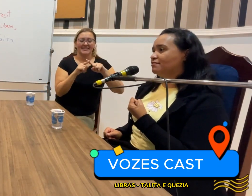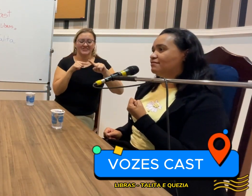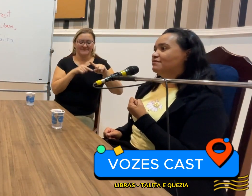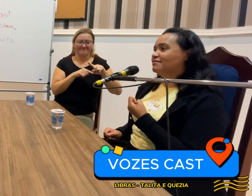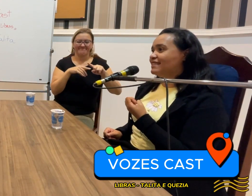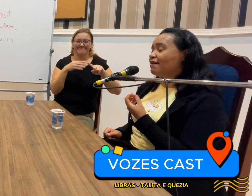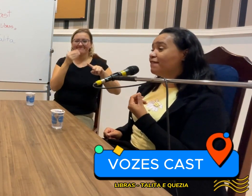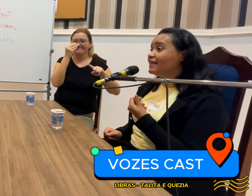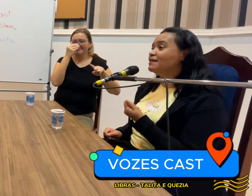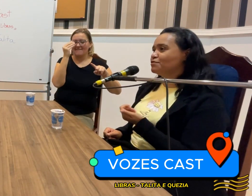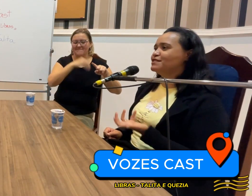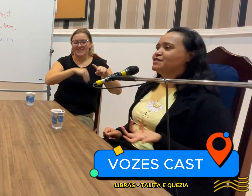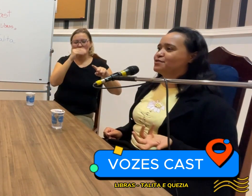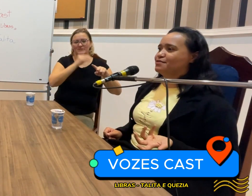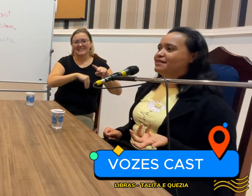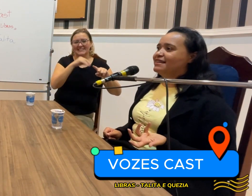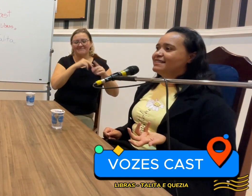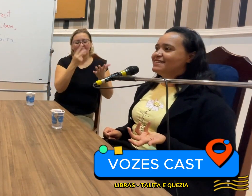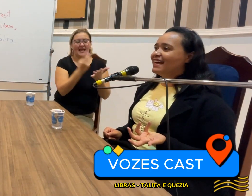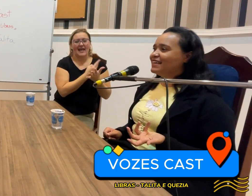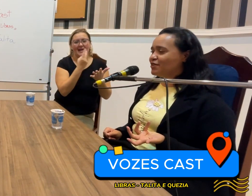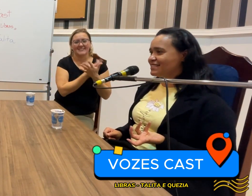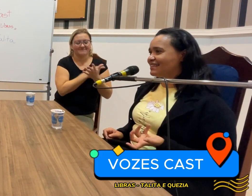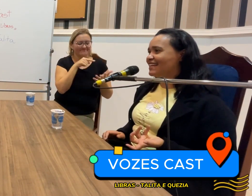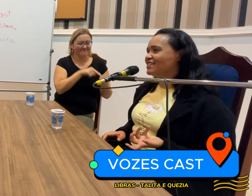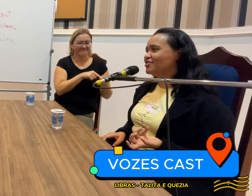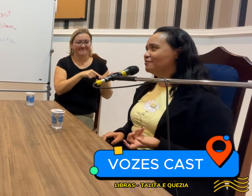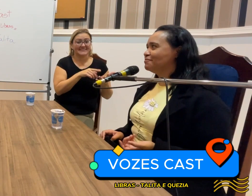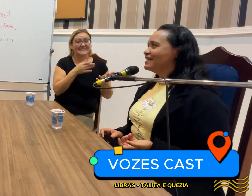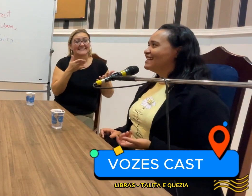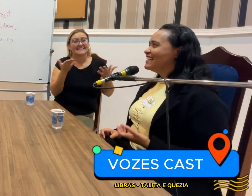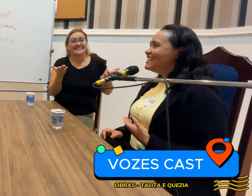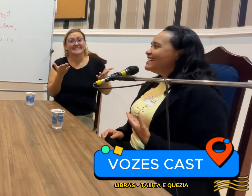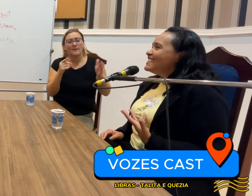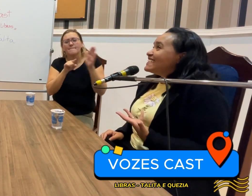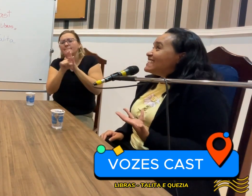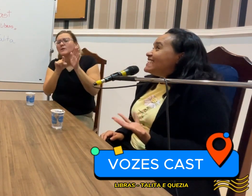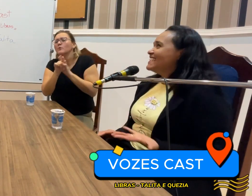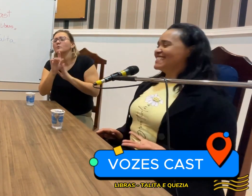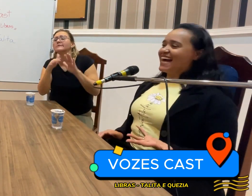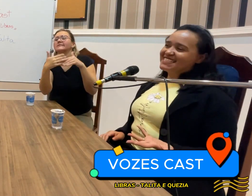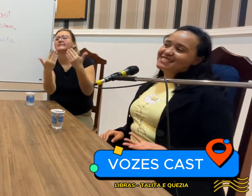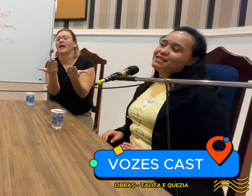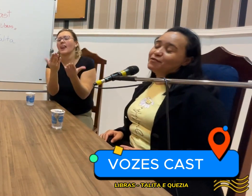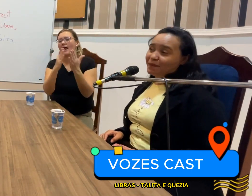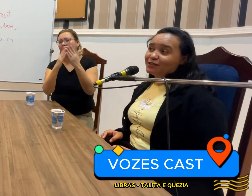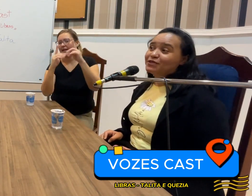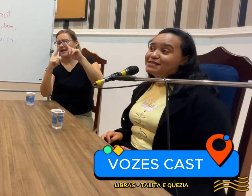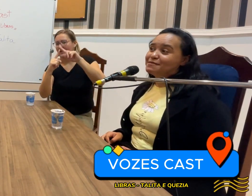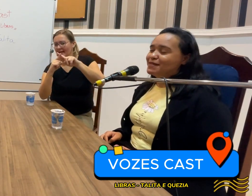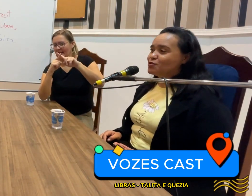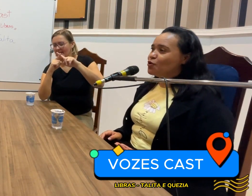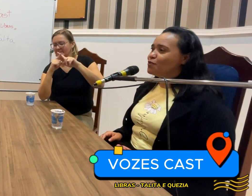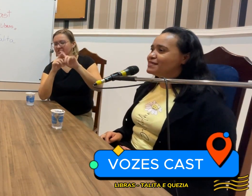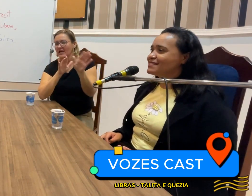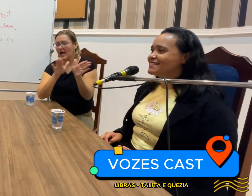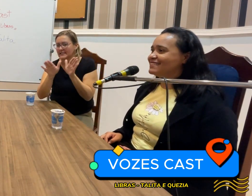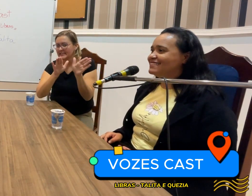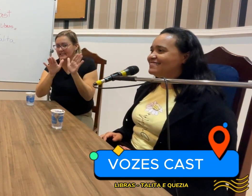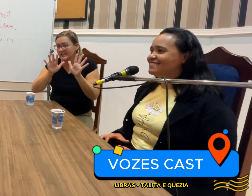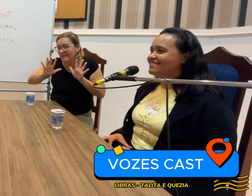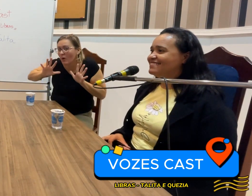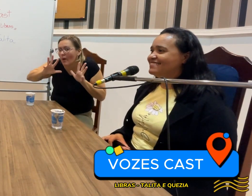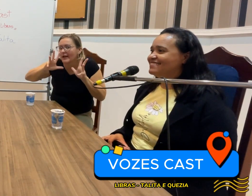falhamos. Né? Falhamos nisso. Sim. Será que a nossa igreja está acessível para todas as